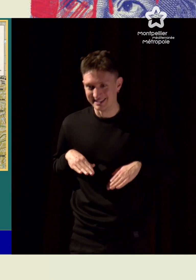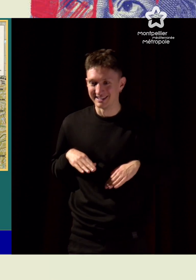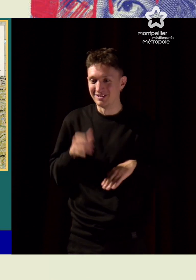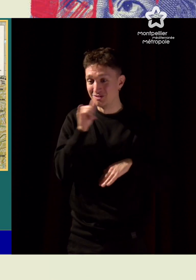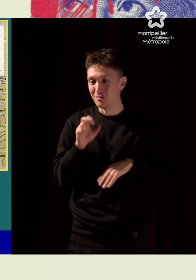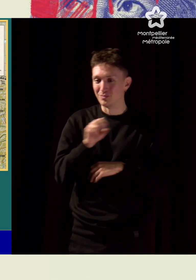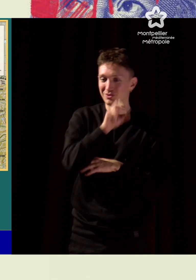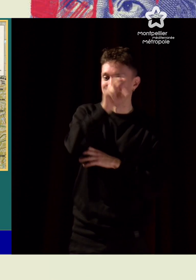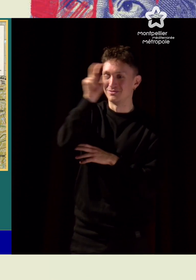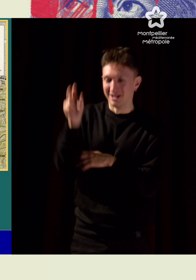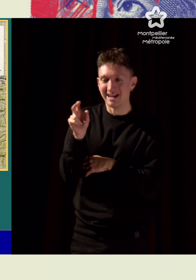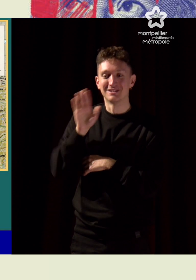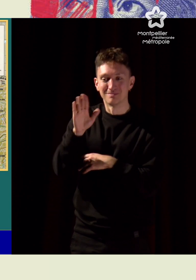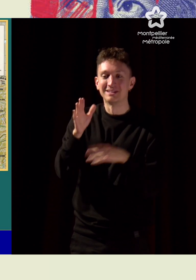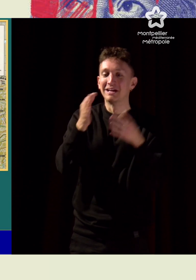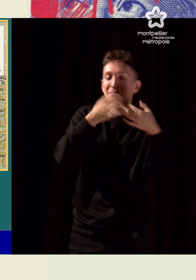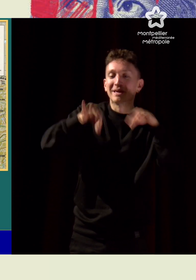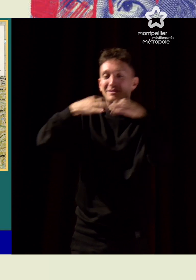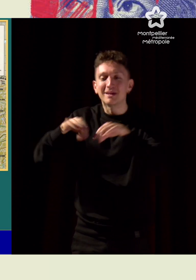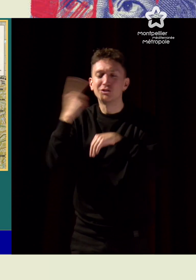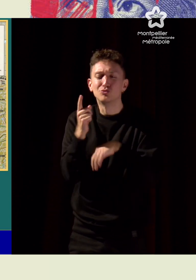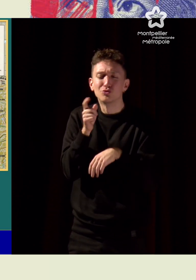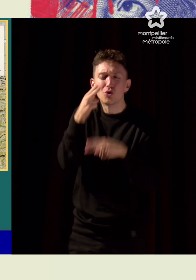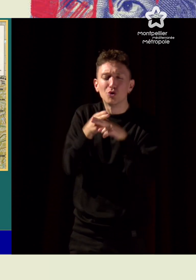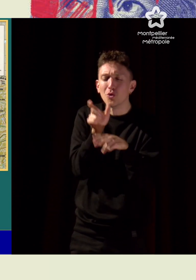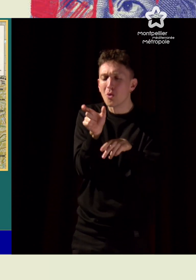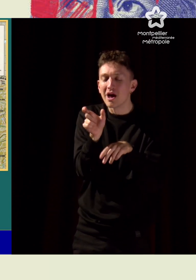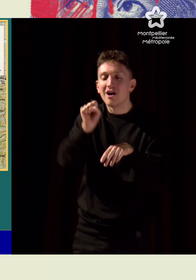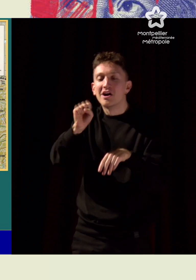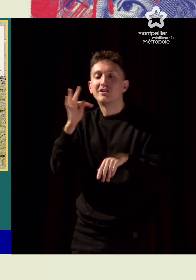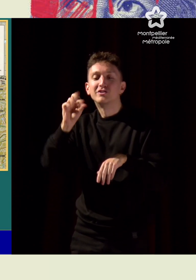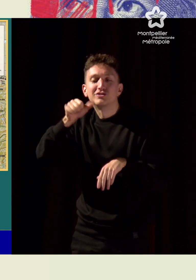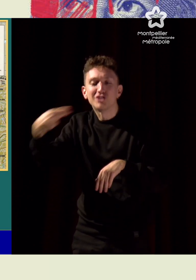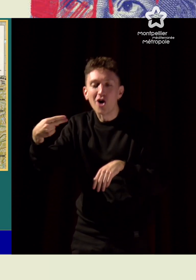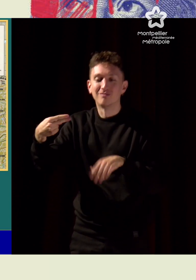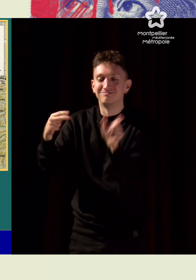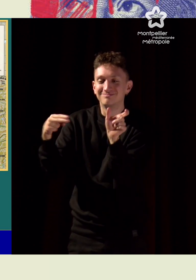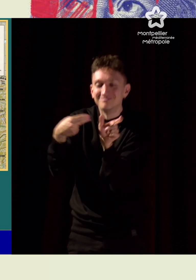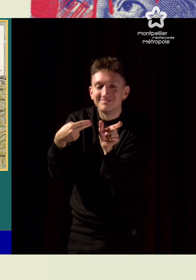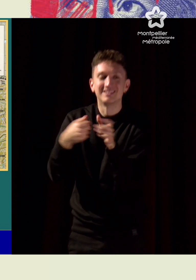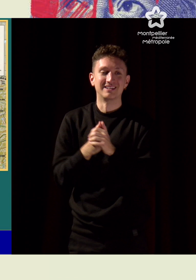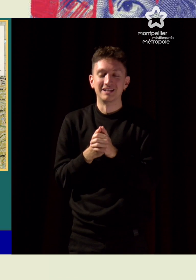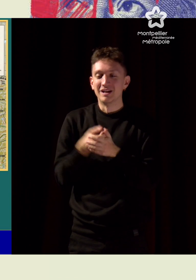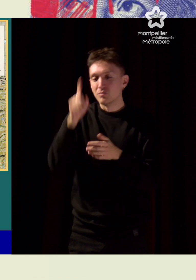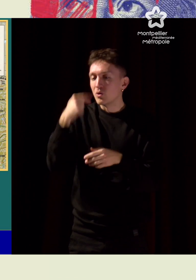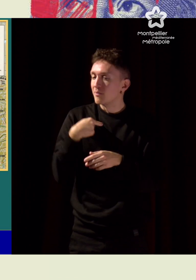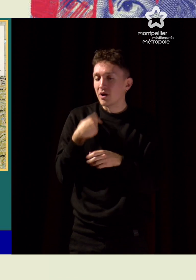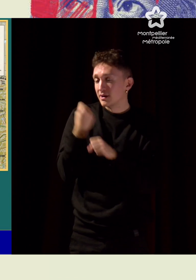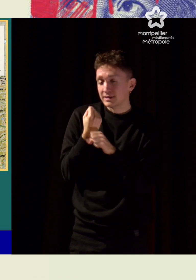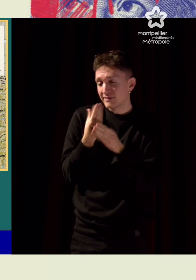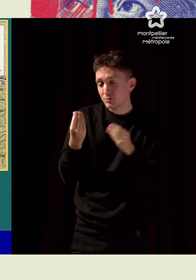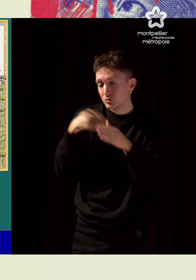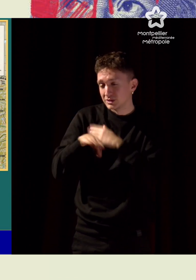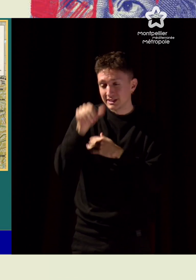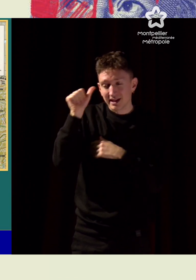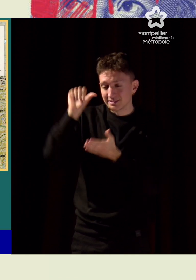républiques en temps, parce que donc j'avais monté plusieurs projets en Asie centrale, donc dans les républiques